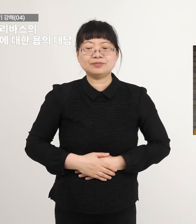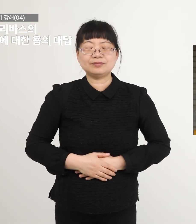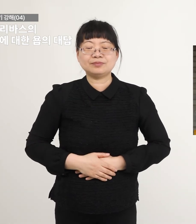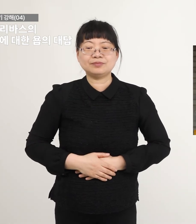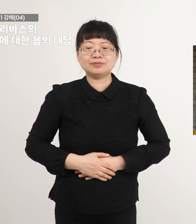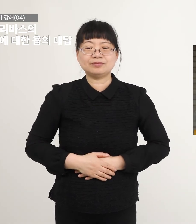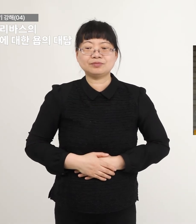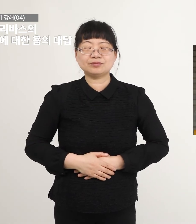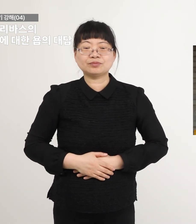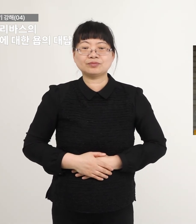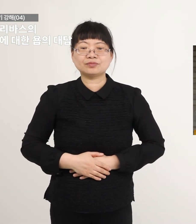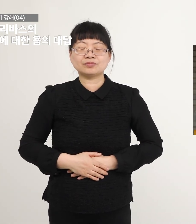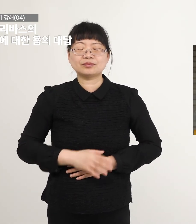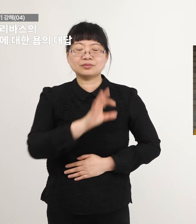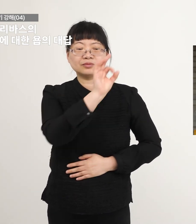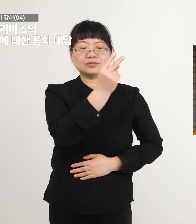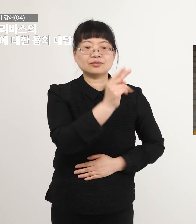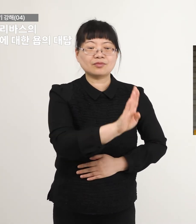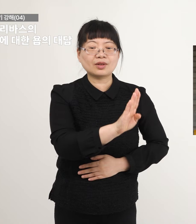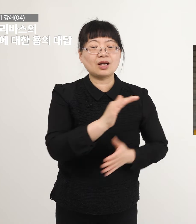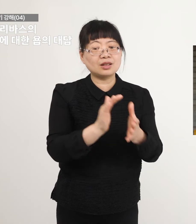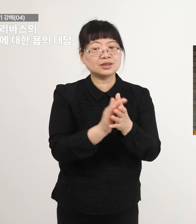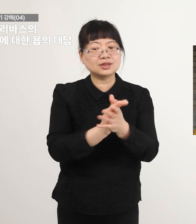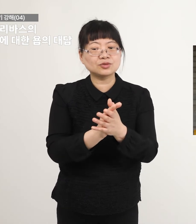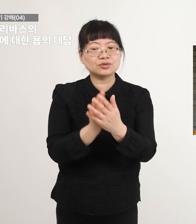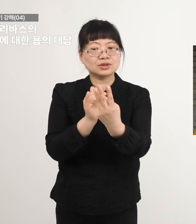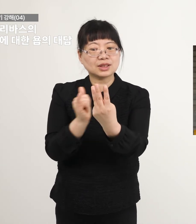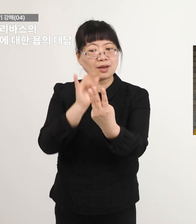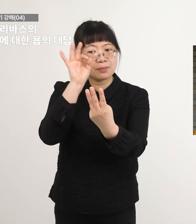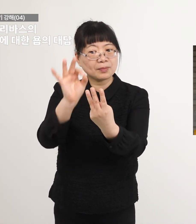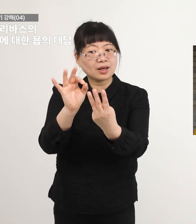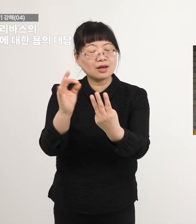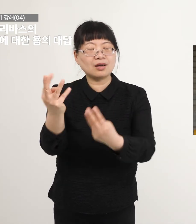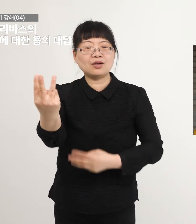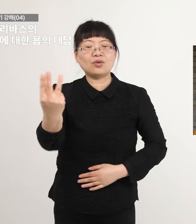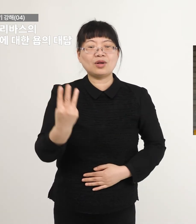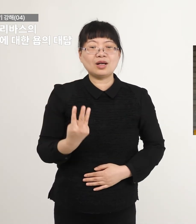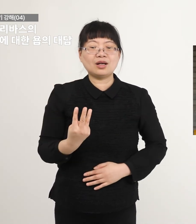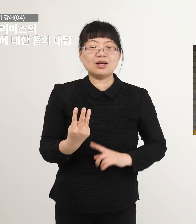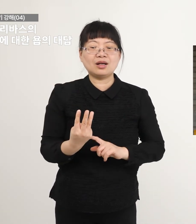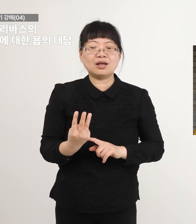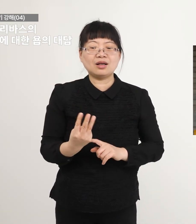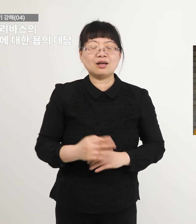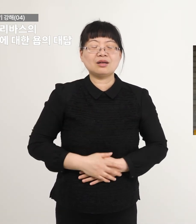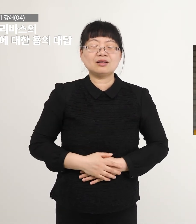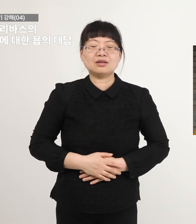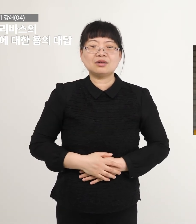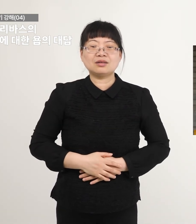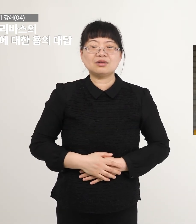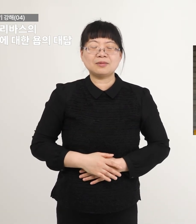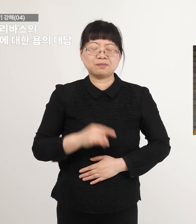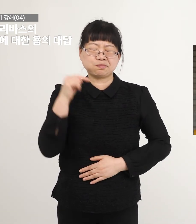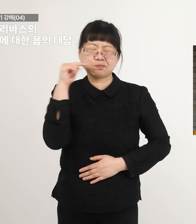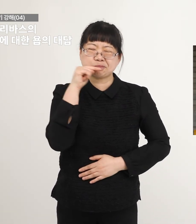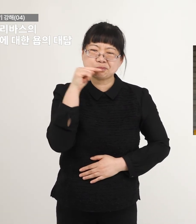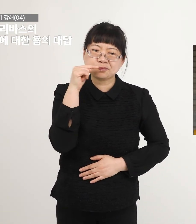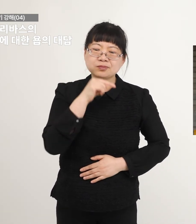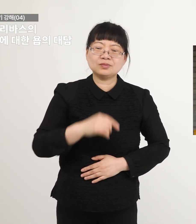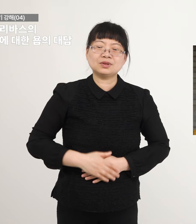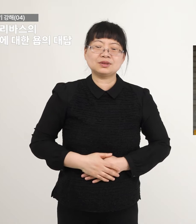그런데 욥의 친구들은 와서 아주